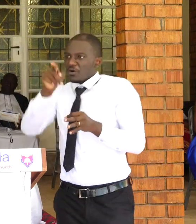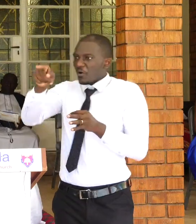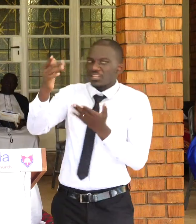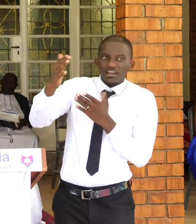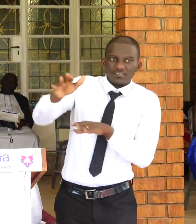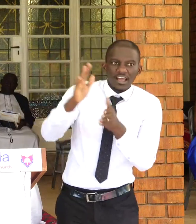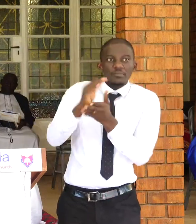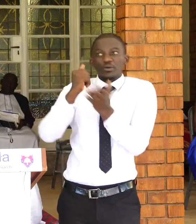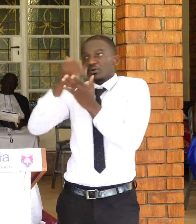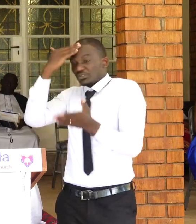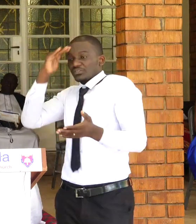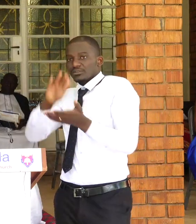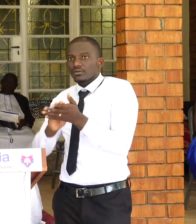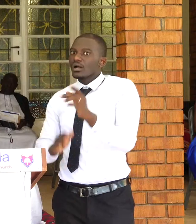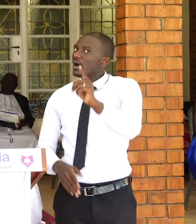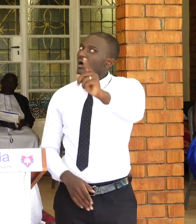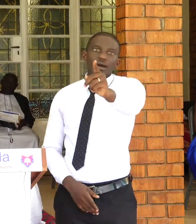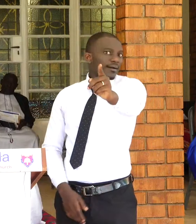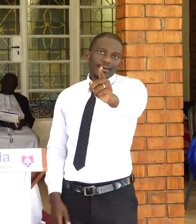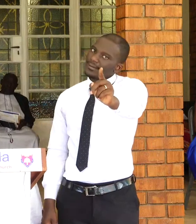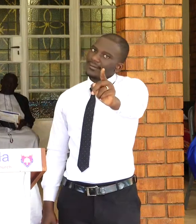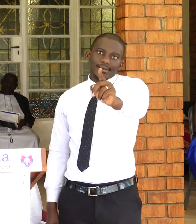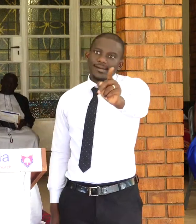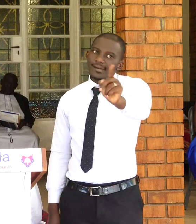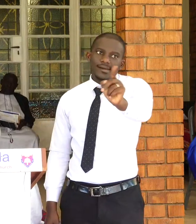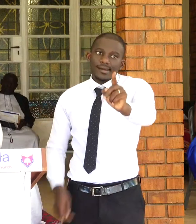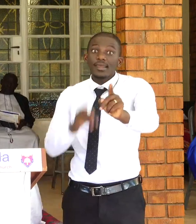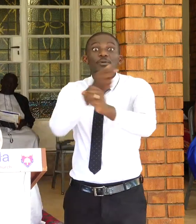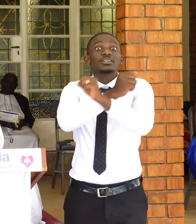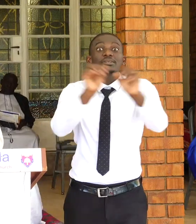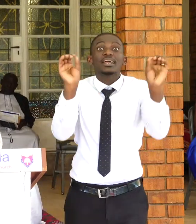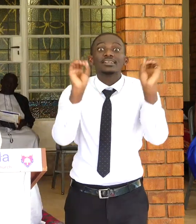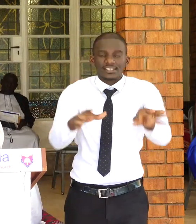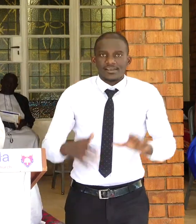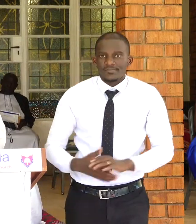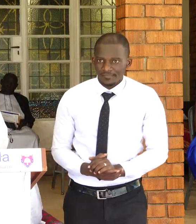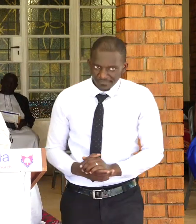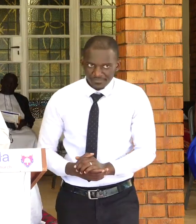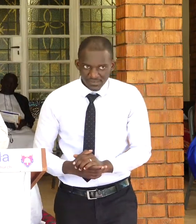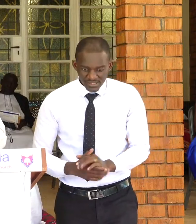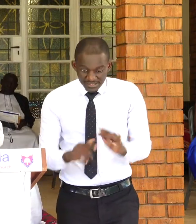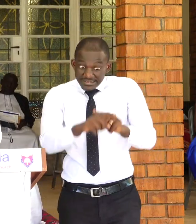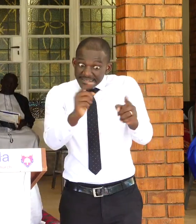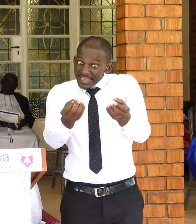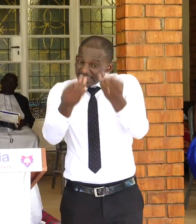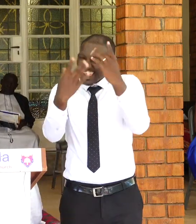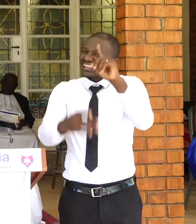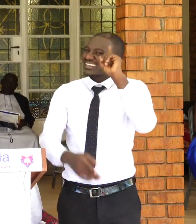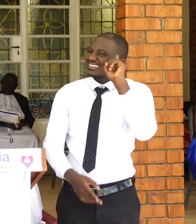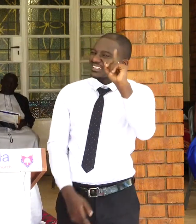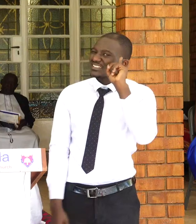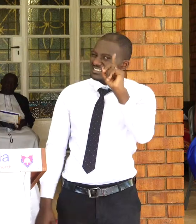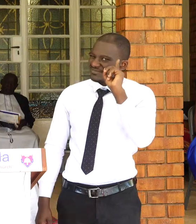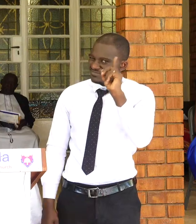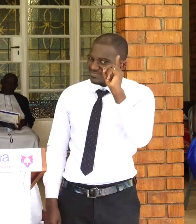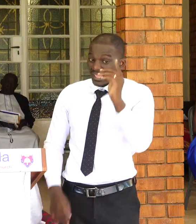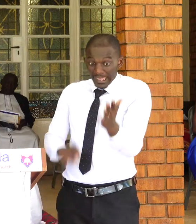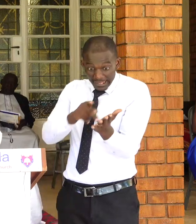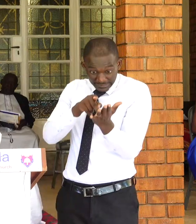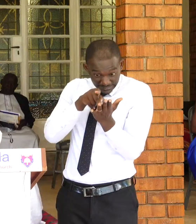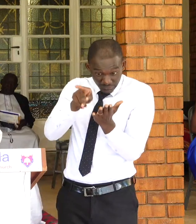yafa, yafa lwa kukkiriza kwe, ebyo tebitaasa. Saddaaka eri emu eyasasula